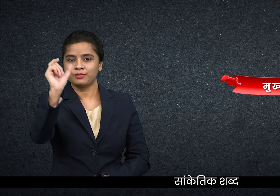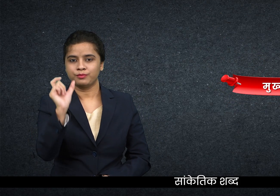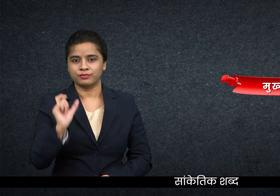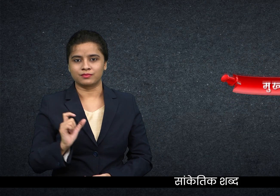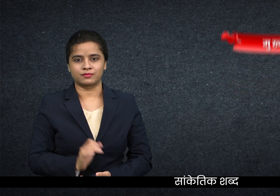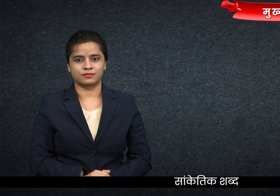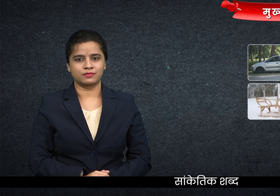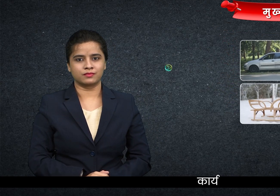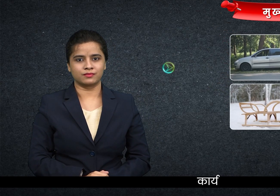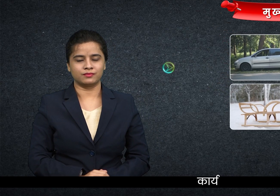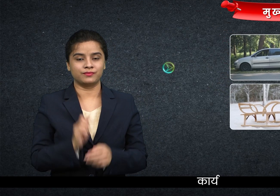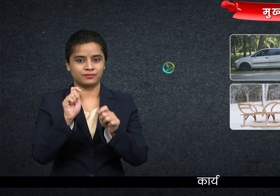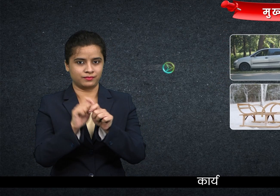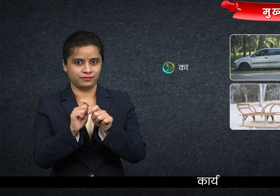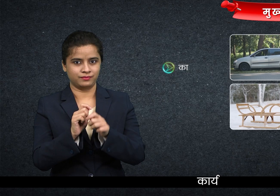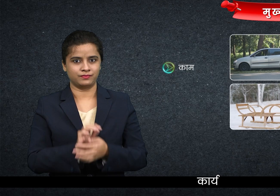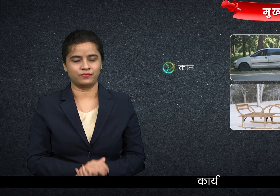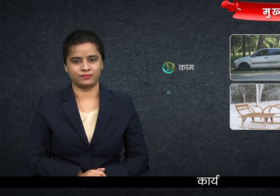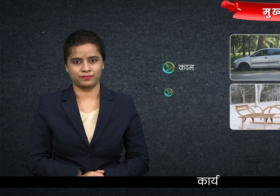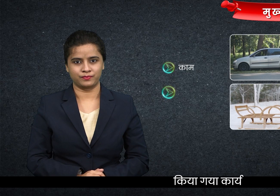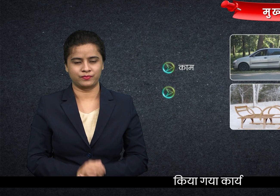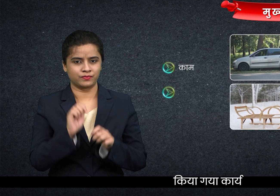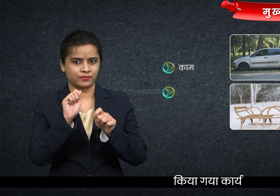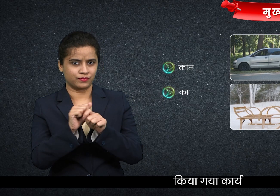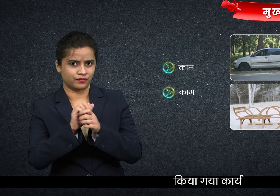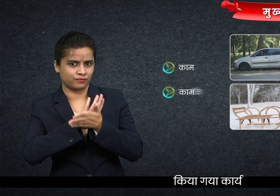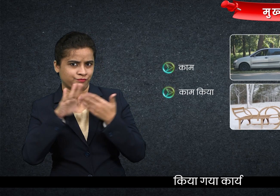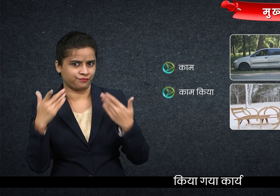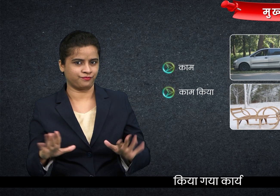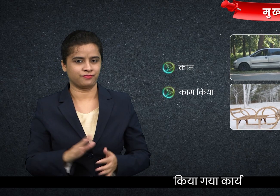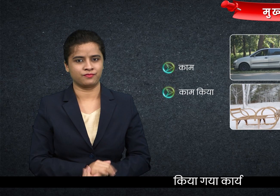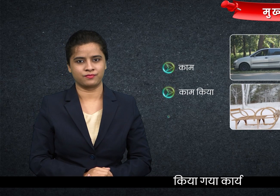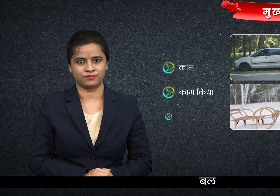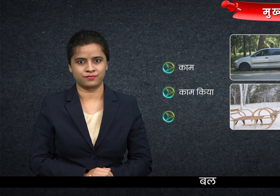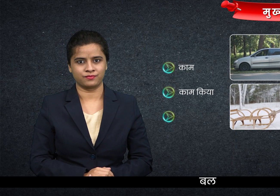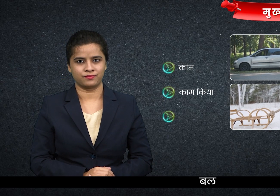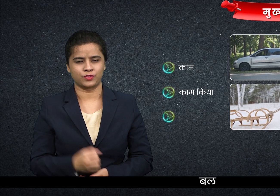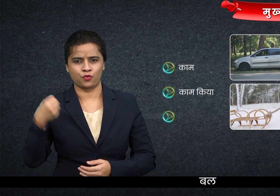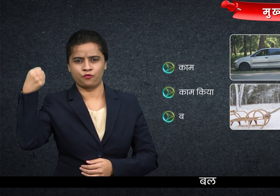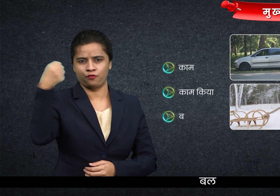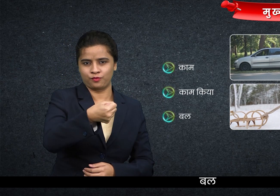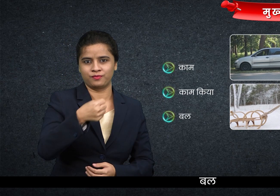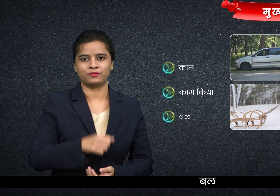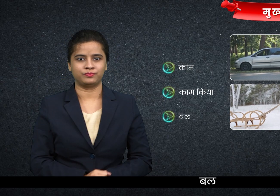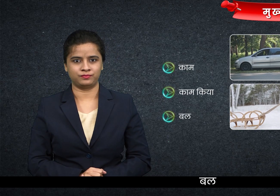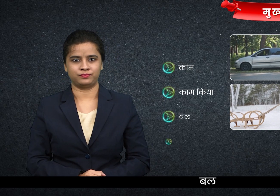सांकेतिक शब्द, कार्य, किए गए कार्य, बल,